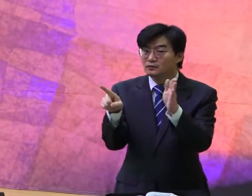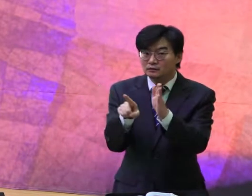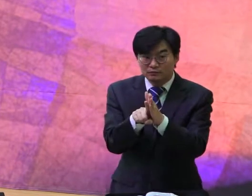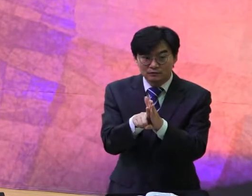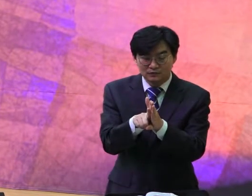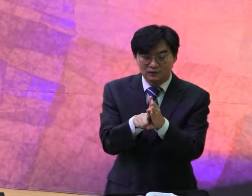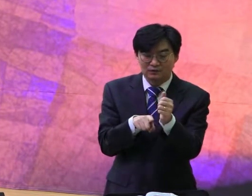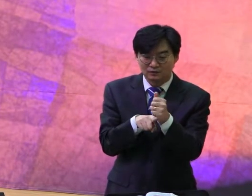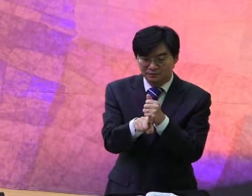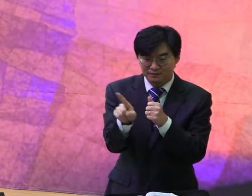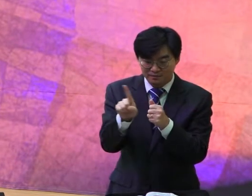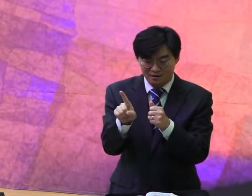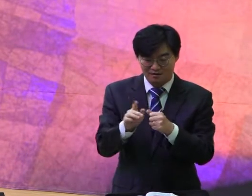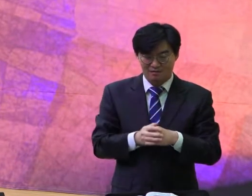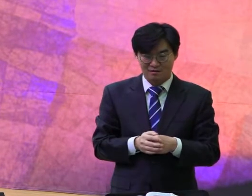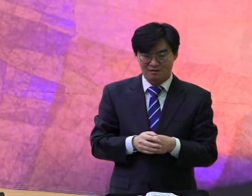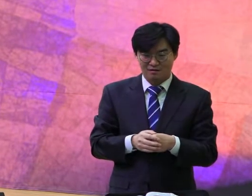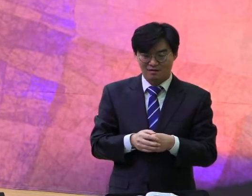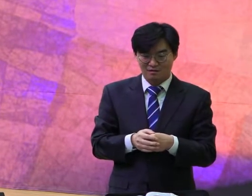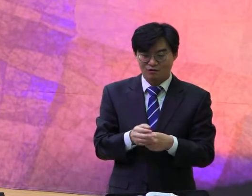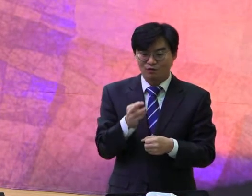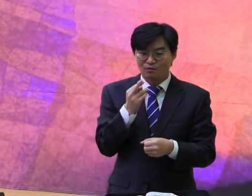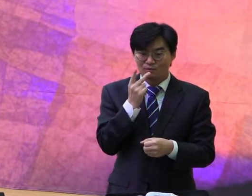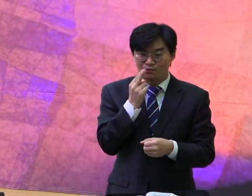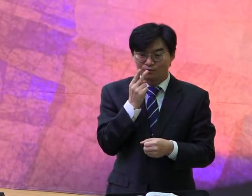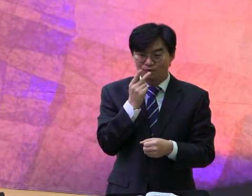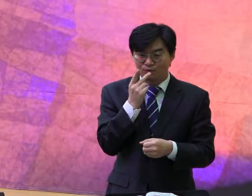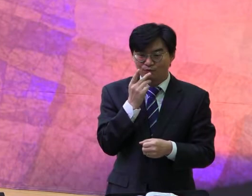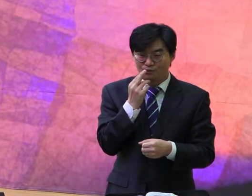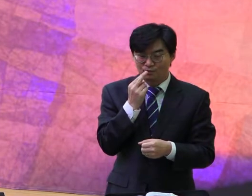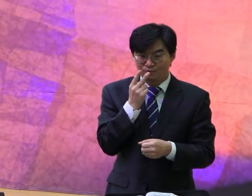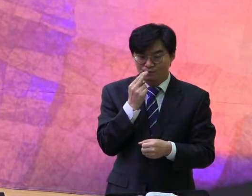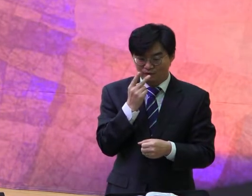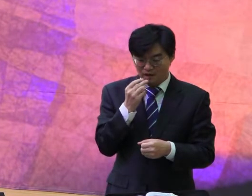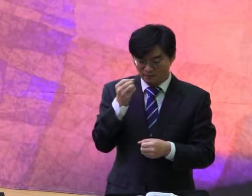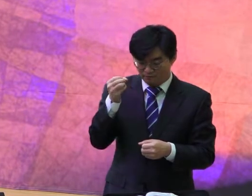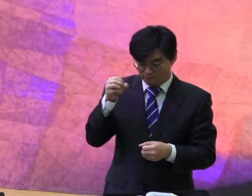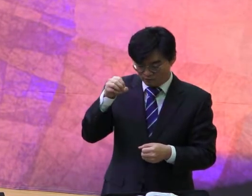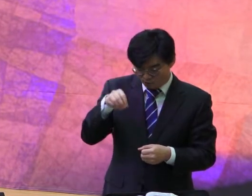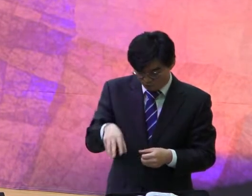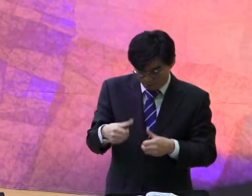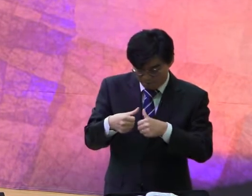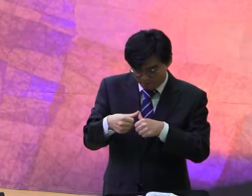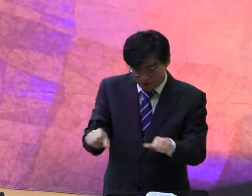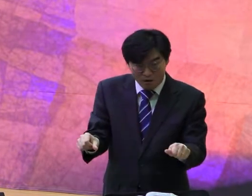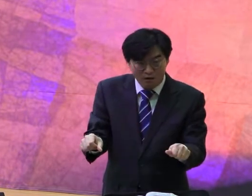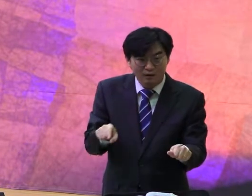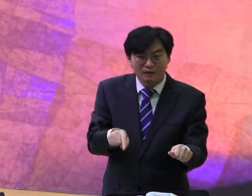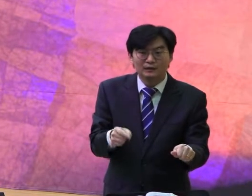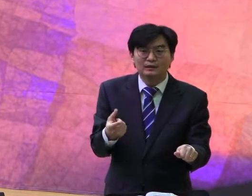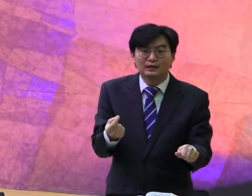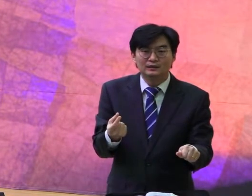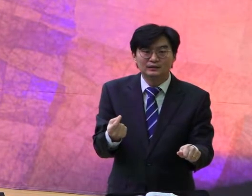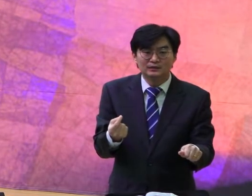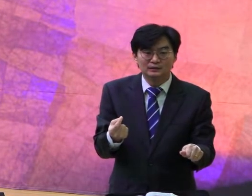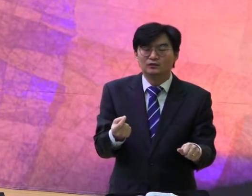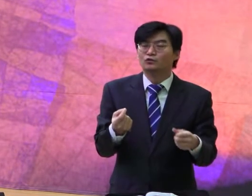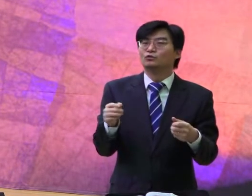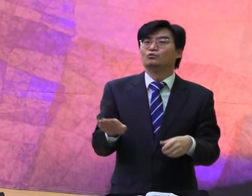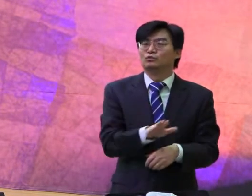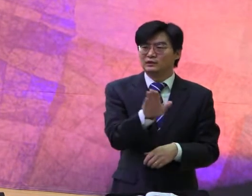산산조각 나고 깨지지 않습니까? 그 질그릇이 산산조각 나고 부서지고 깨지듯이 우리의